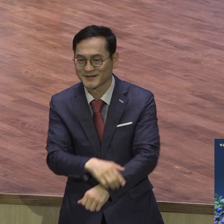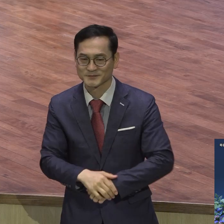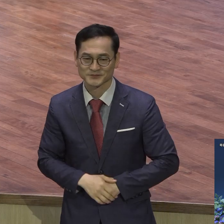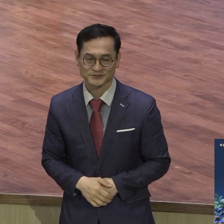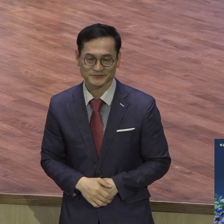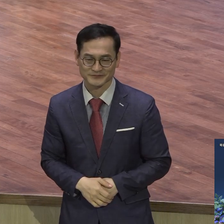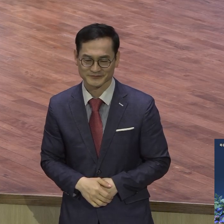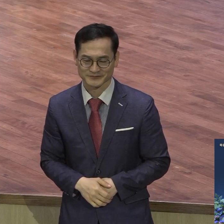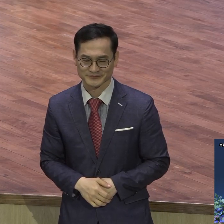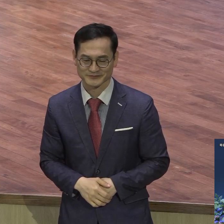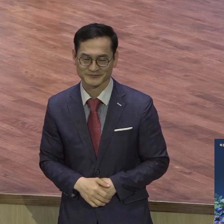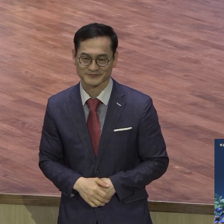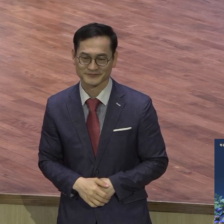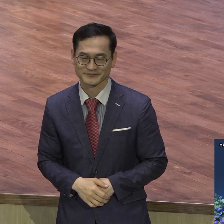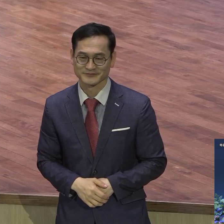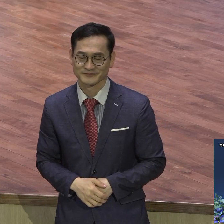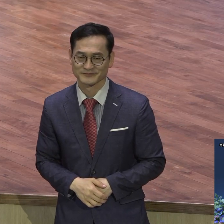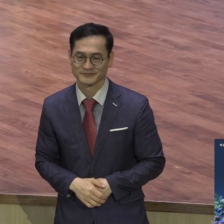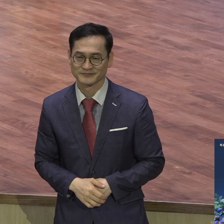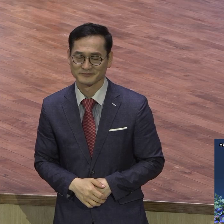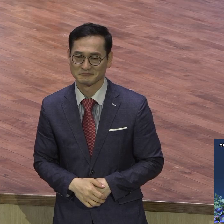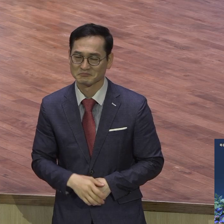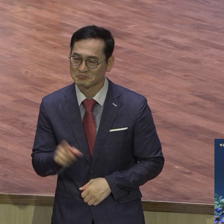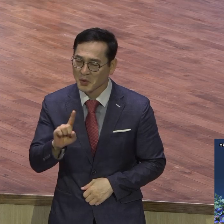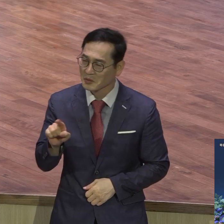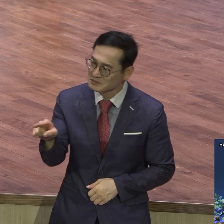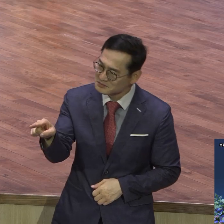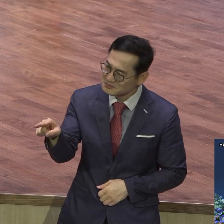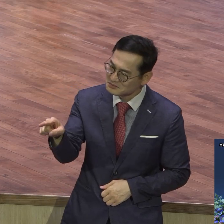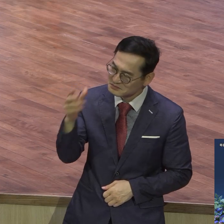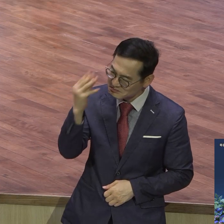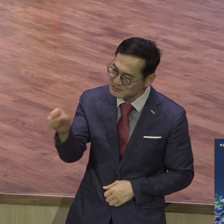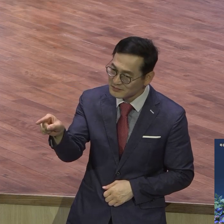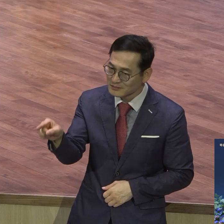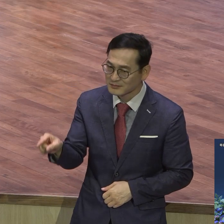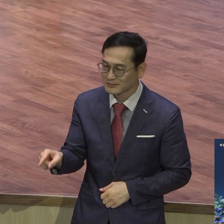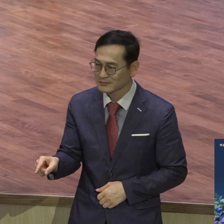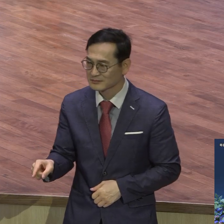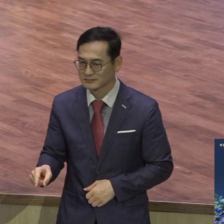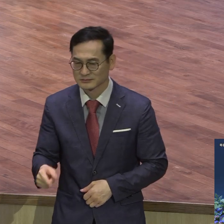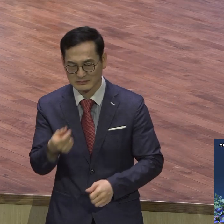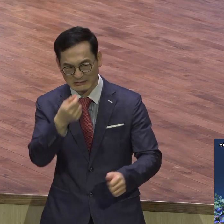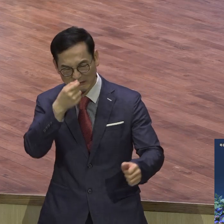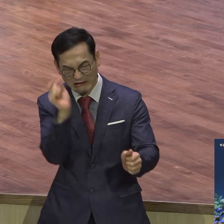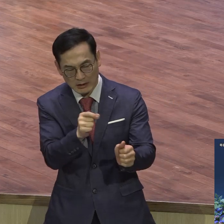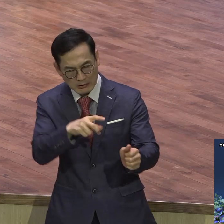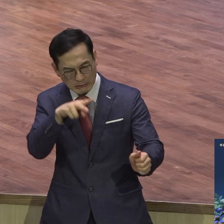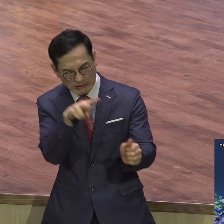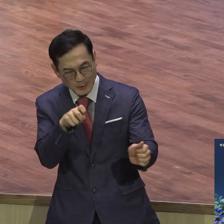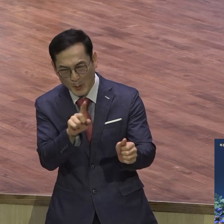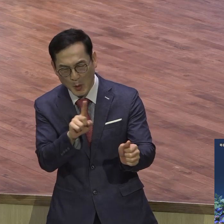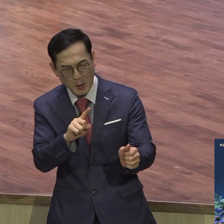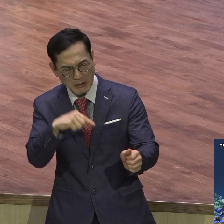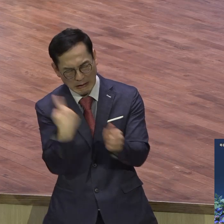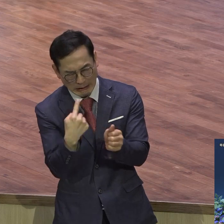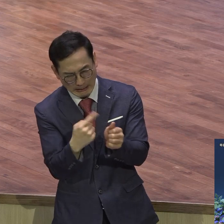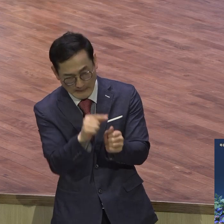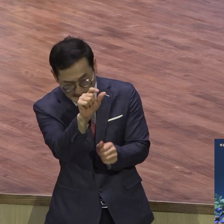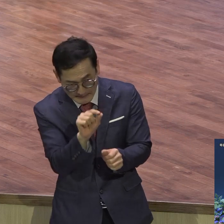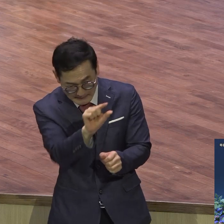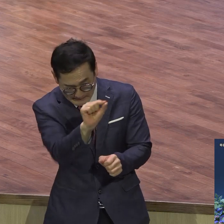말들 많이 하지요. 그런데 또 어떤 사람은 입만 열면 남을 헐뜯습니다. 나쁜